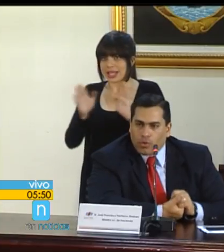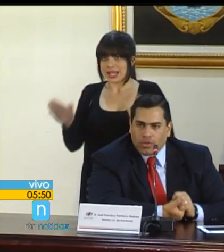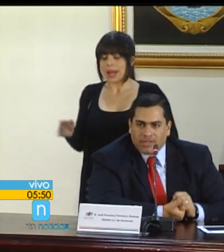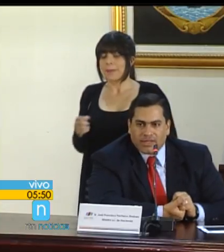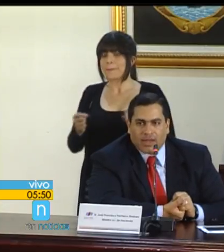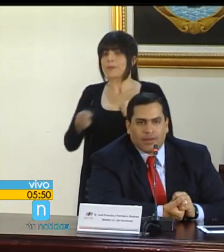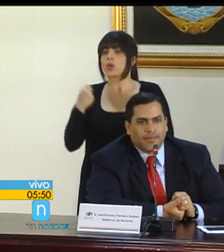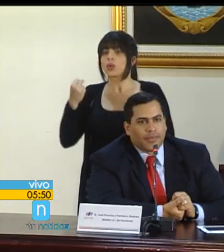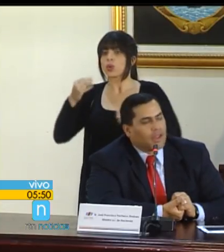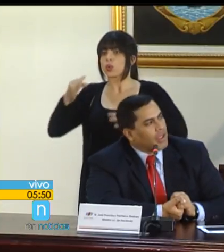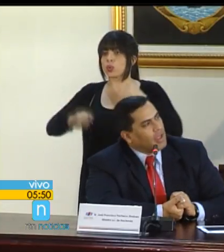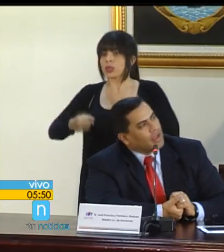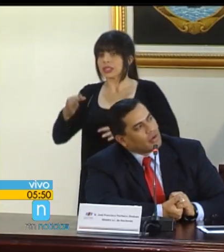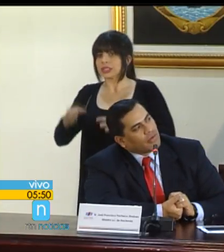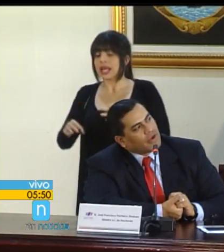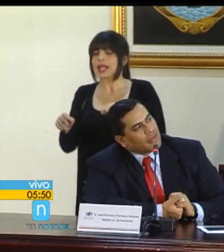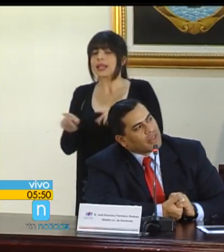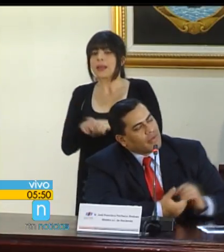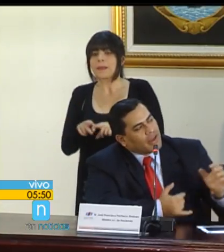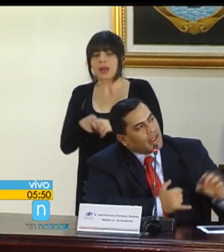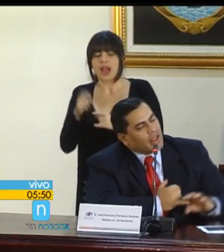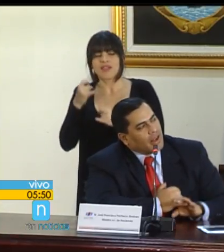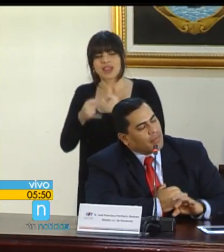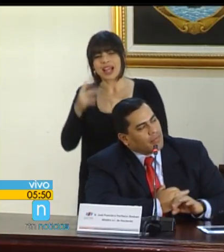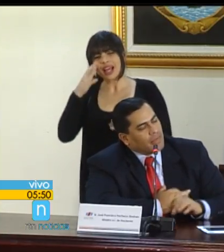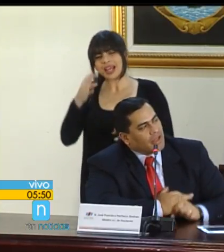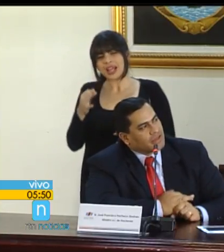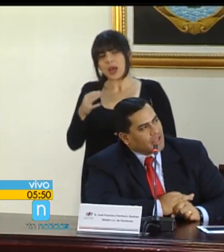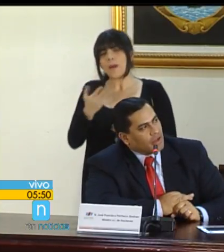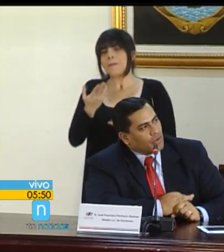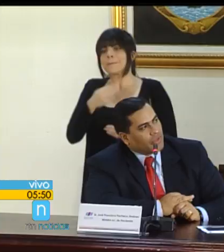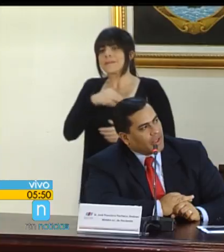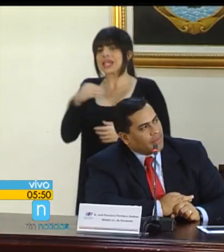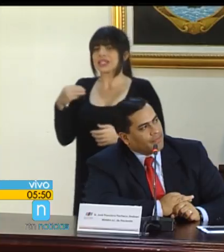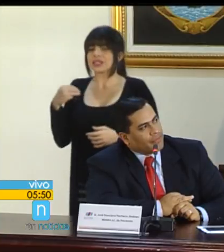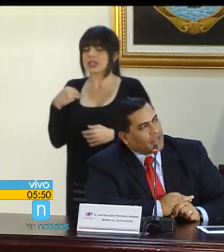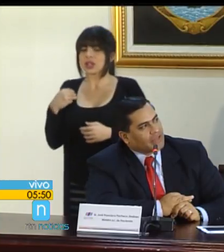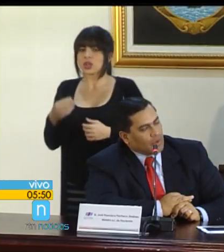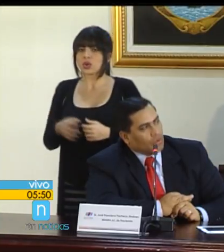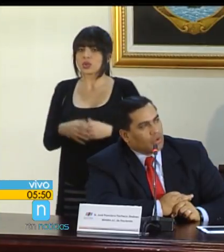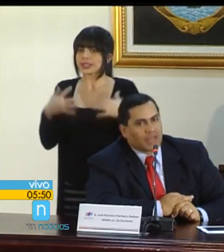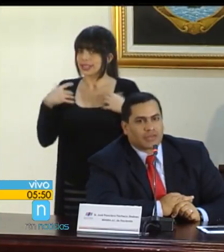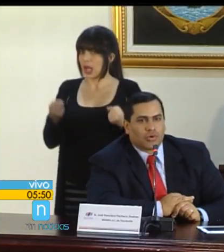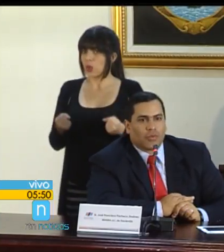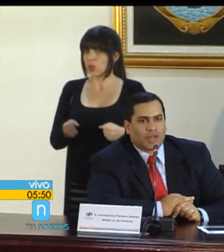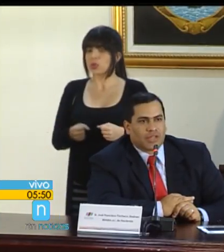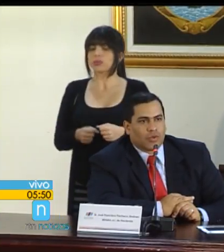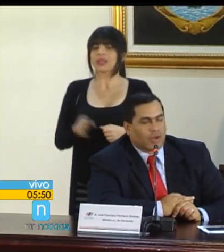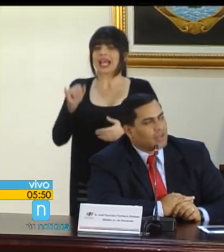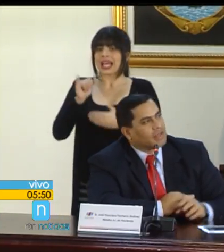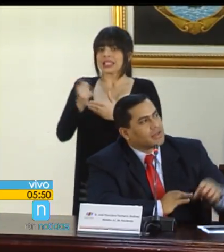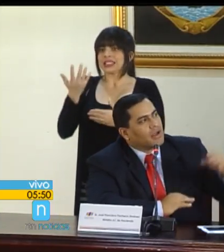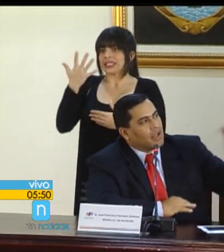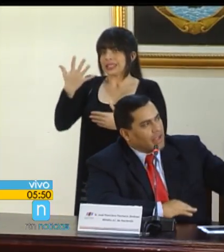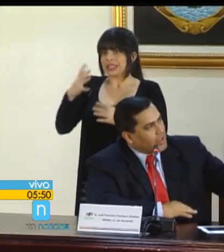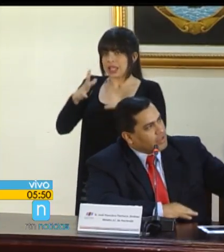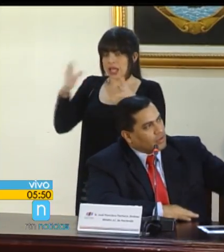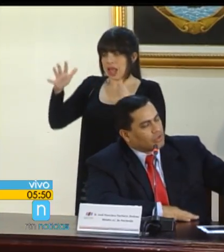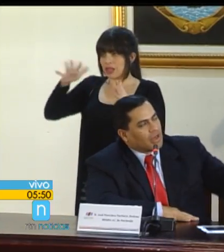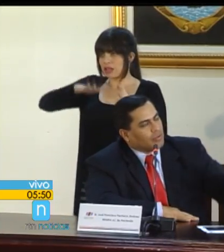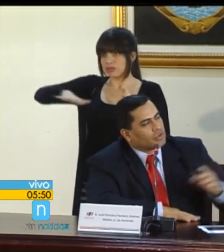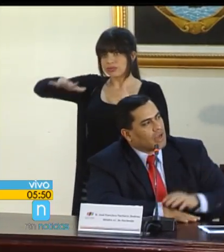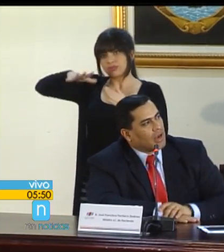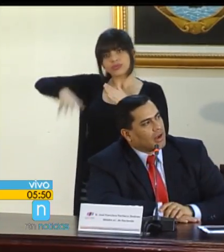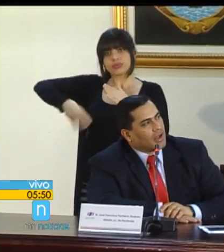Poder Judicial y creo que finalmente viene el Ministerio de Salud. Esas son como las 5 grandes. En